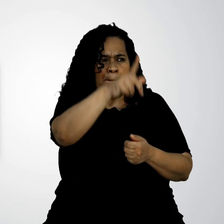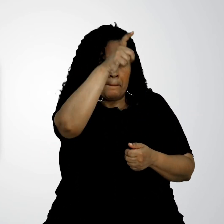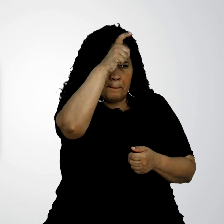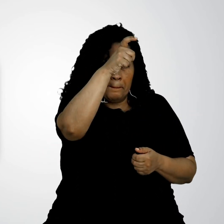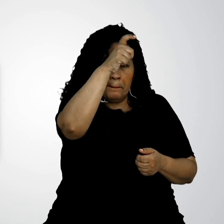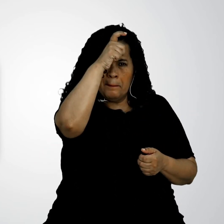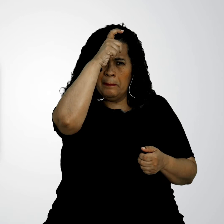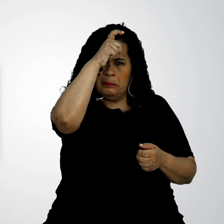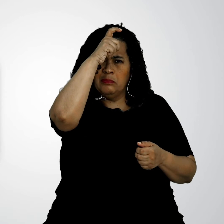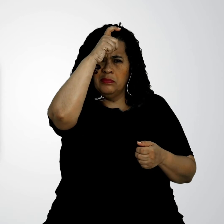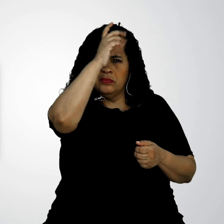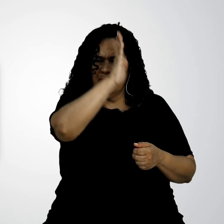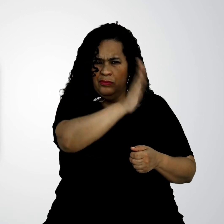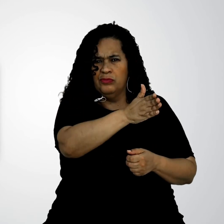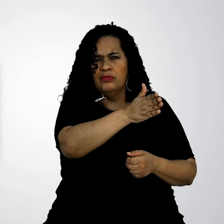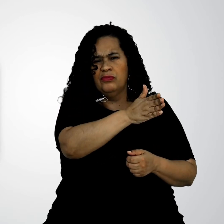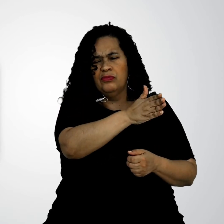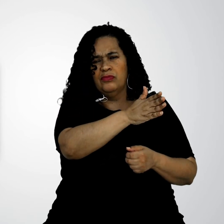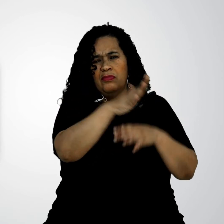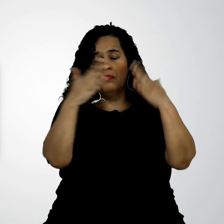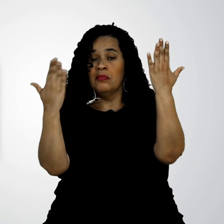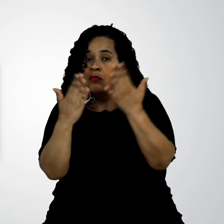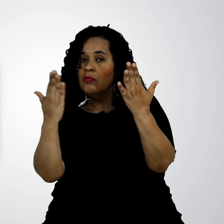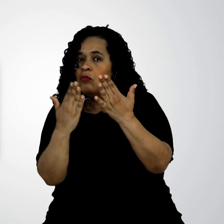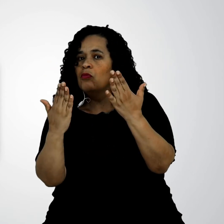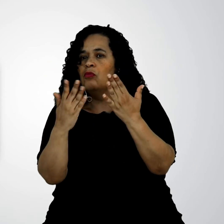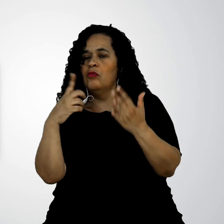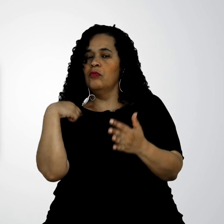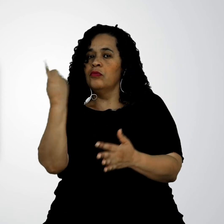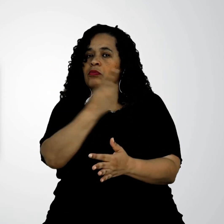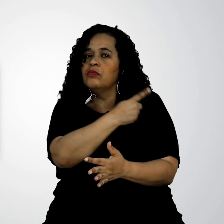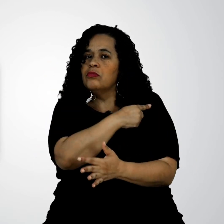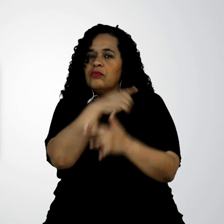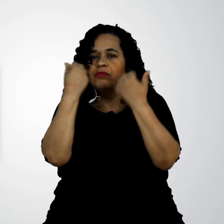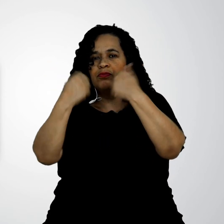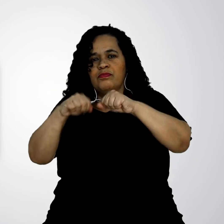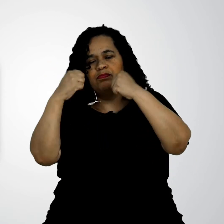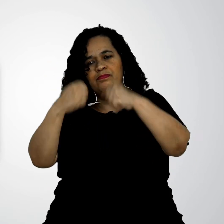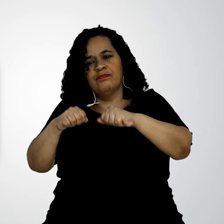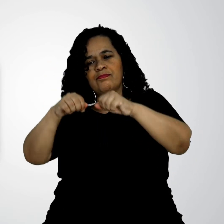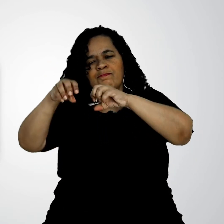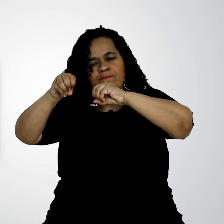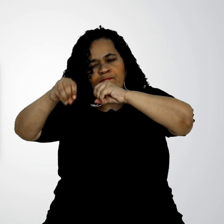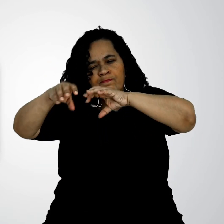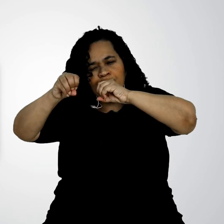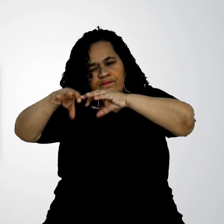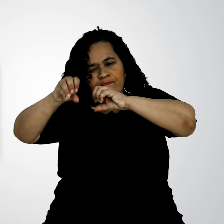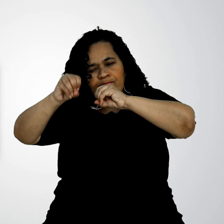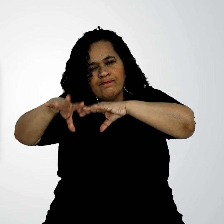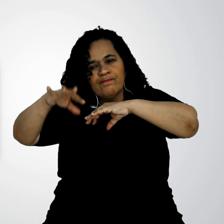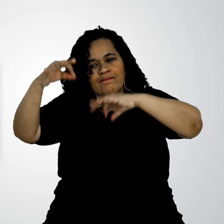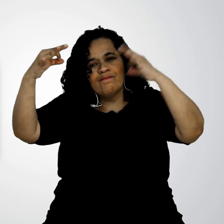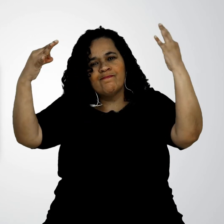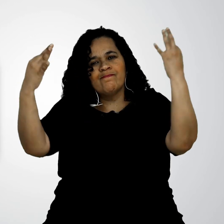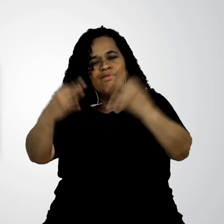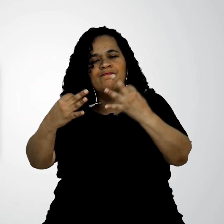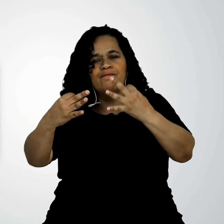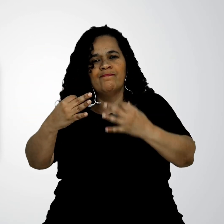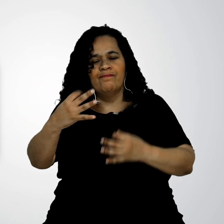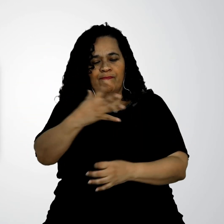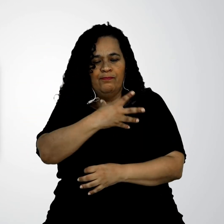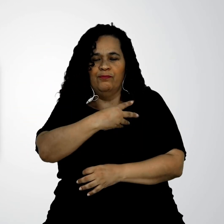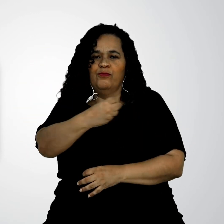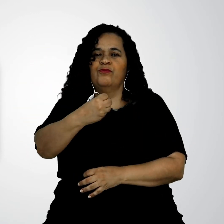né? Agora, o problema é quando nós não estamos nem seguindo o nosso curso, nem seguindo o nosso ritmo, né? Aí o lado